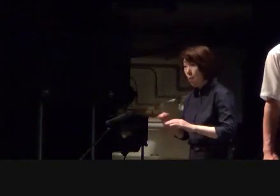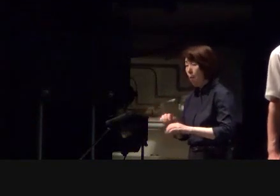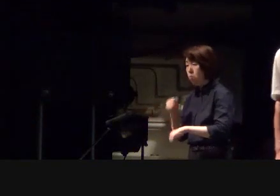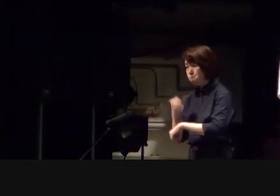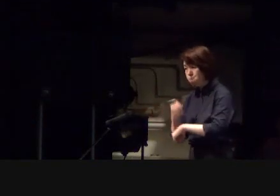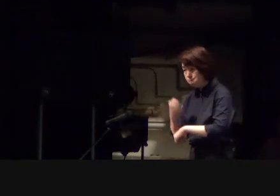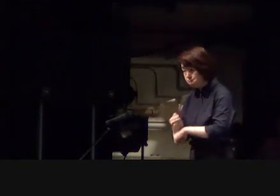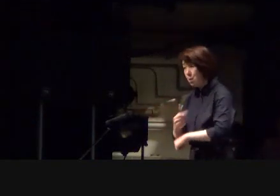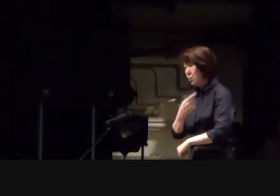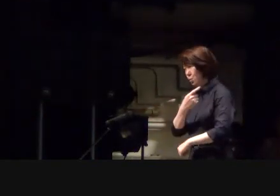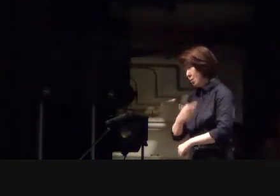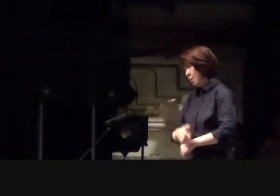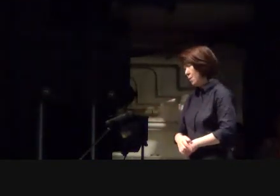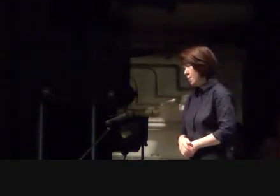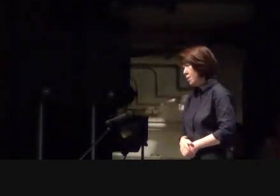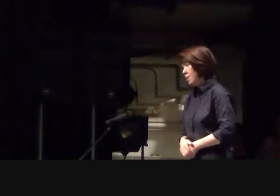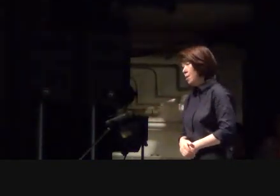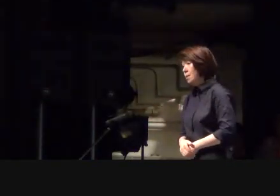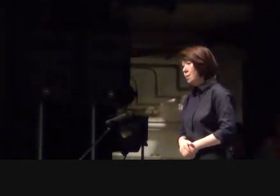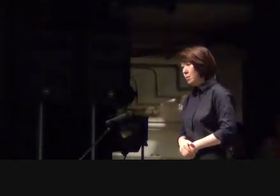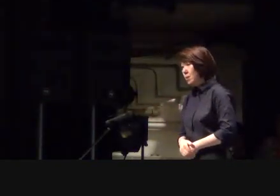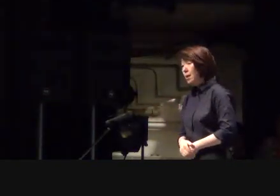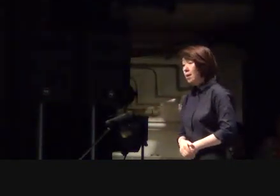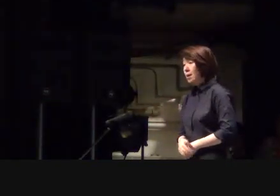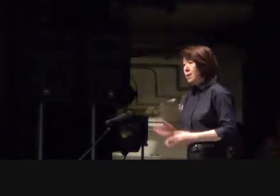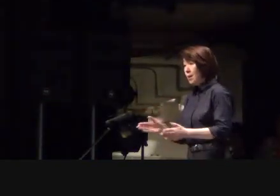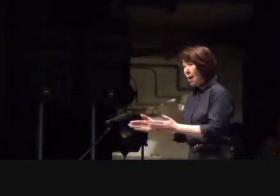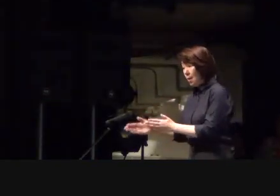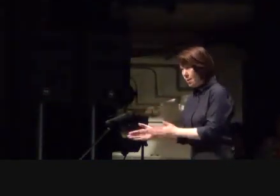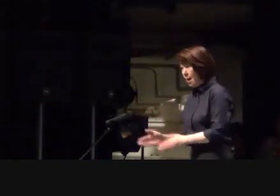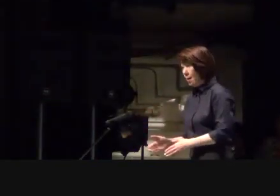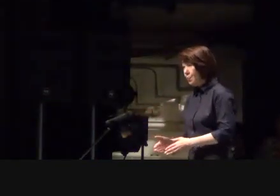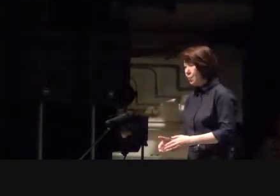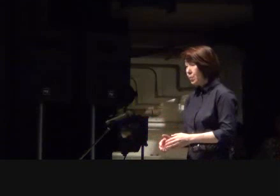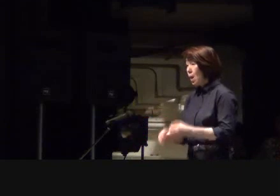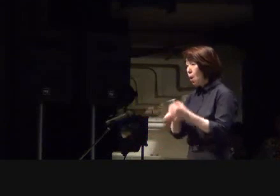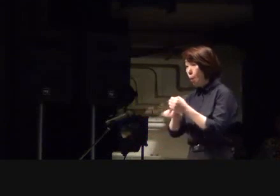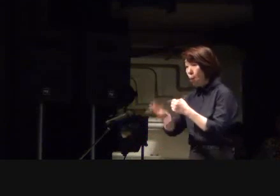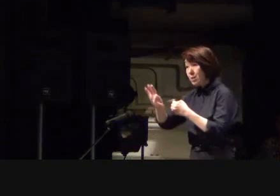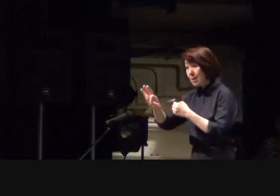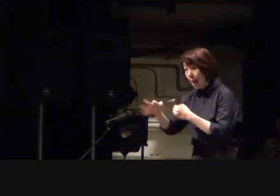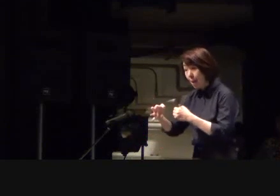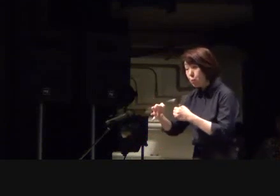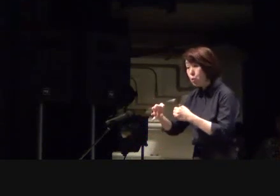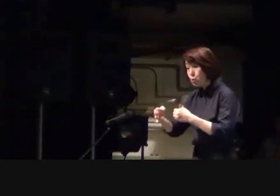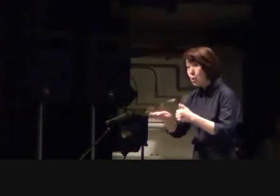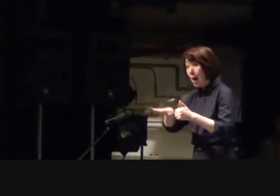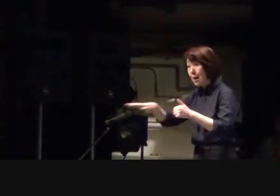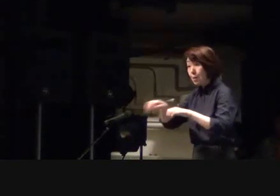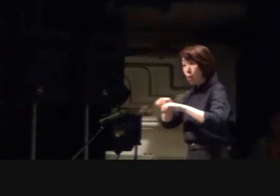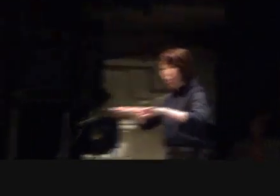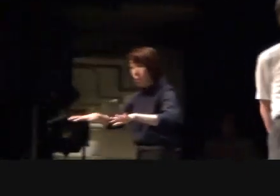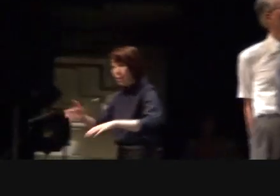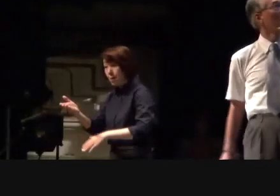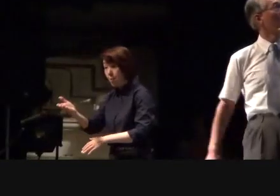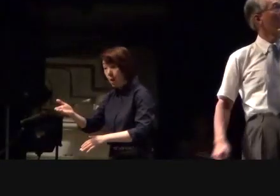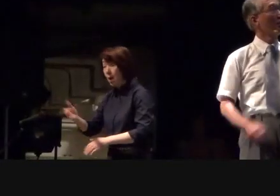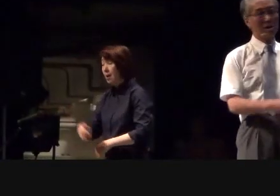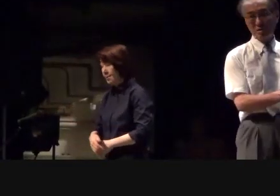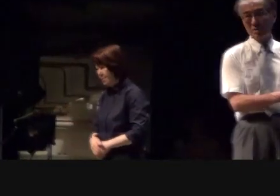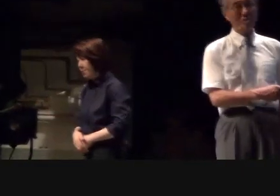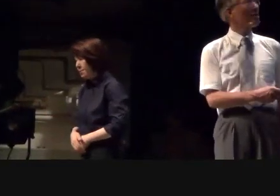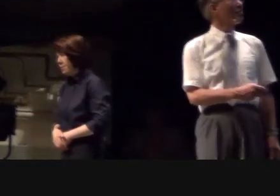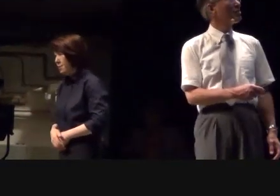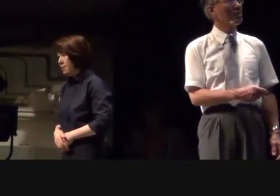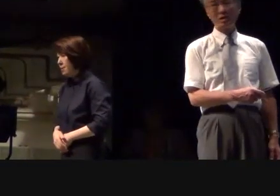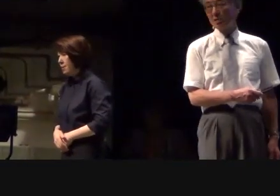いています。では今まで一体どれだけの放射性物質が環境に漏れてきたかというと、